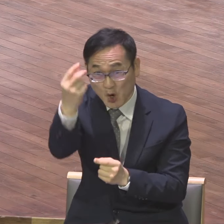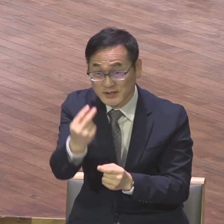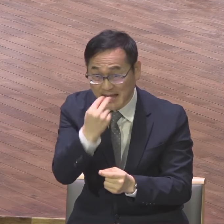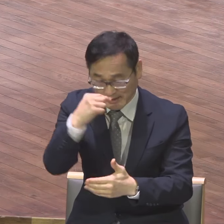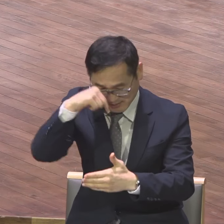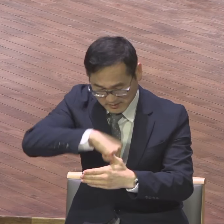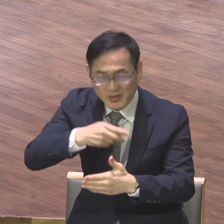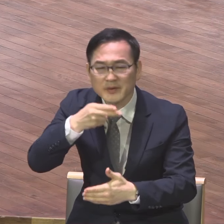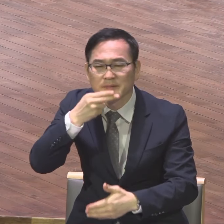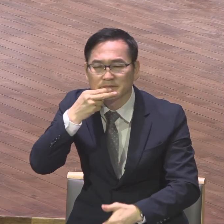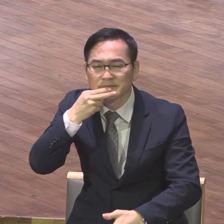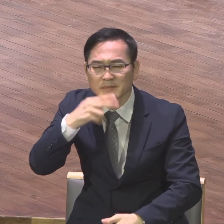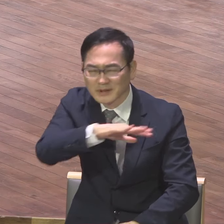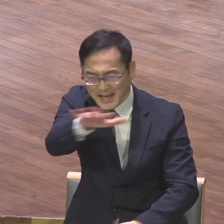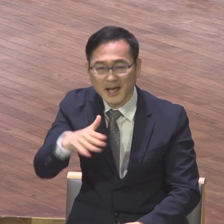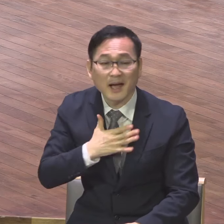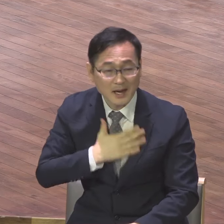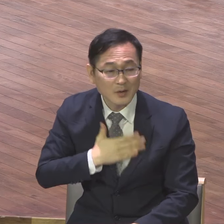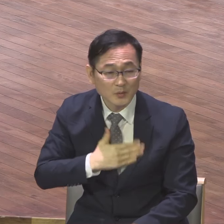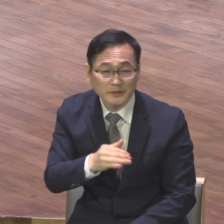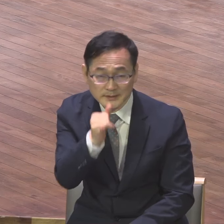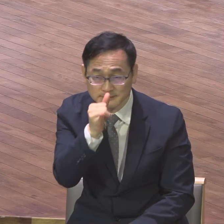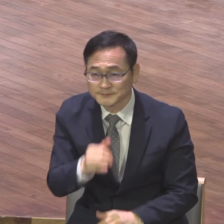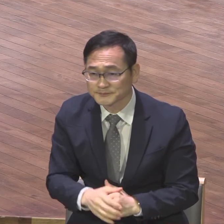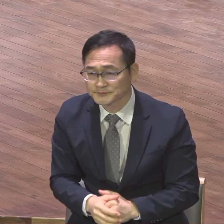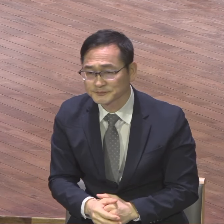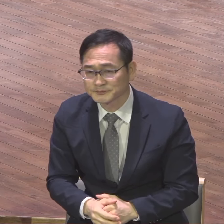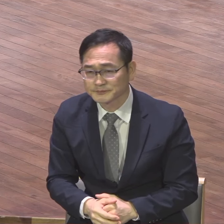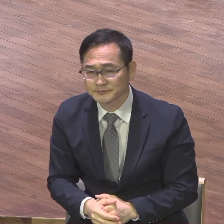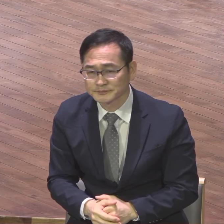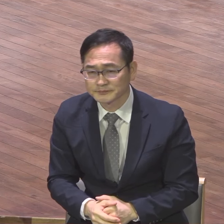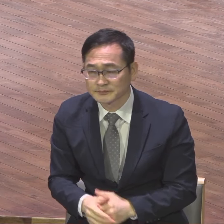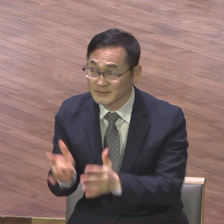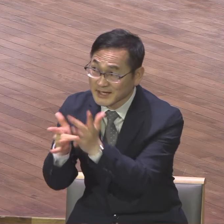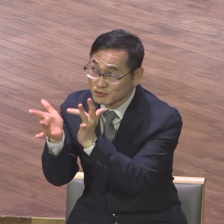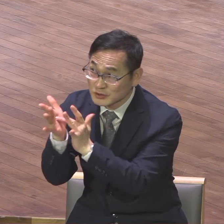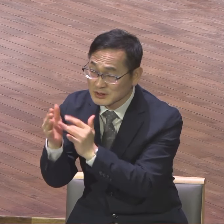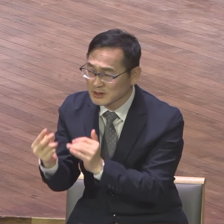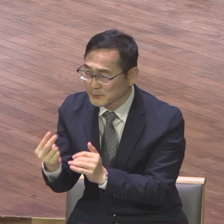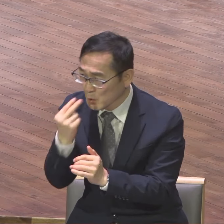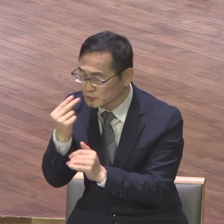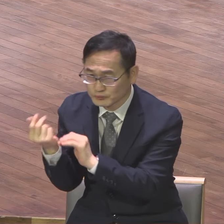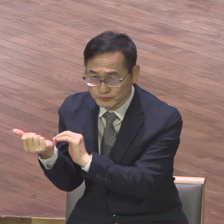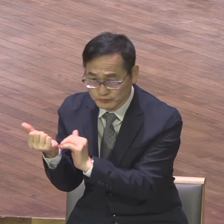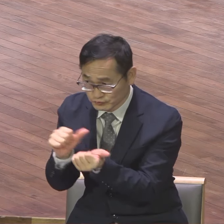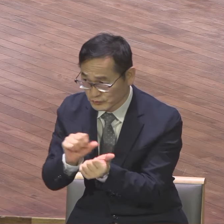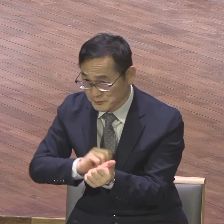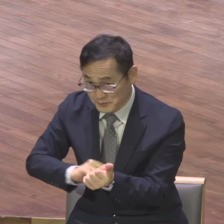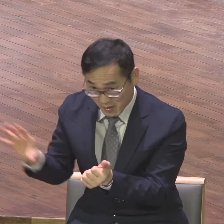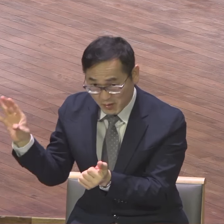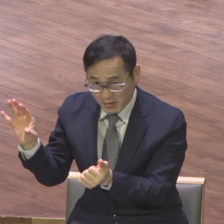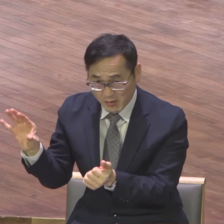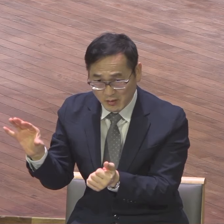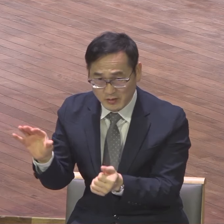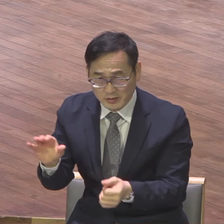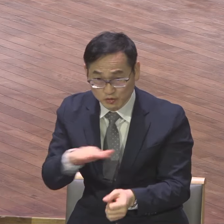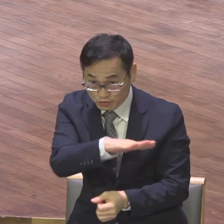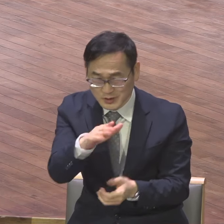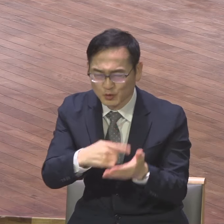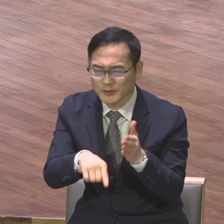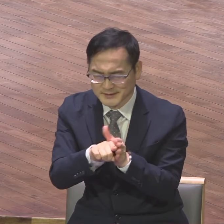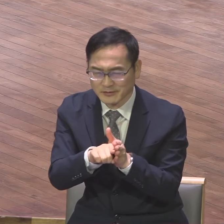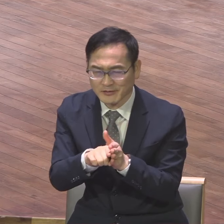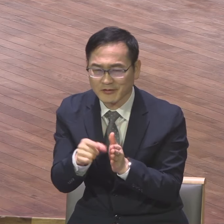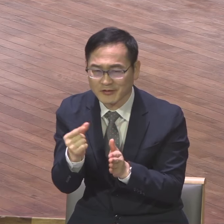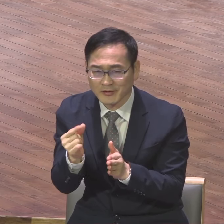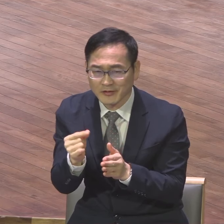속에 거하지 아니하는 것을 너희가 아는 바라. 그가 우리를 위하여 목숨을 버리셨으니 우리가 이로써 사랑을 알고 우리도 형제를